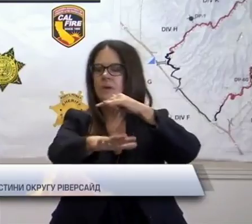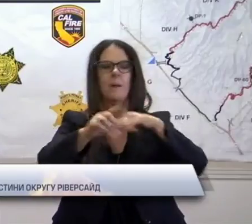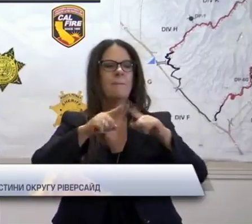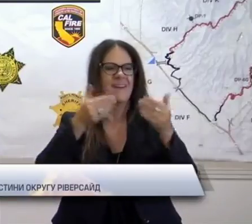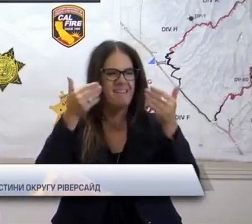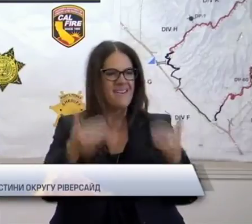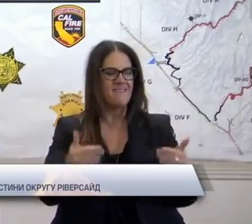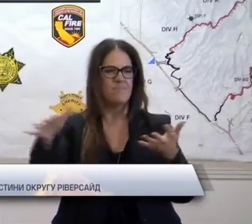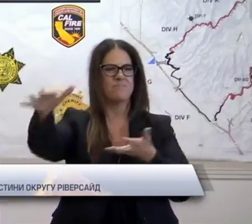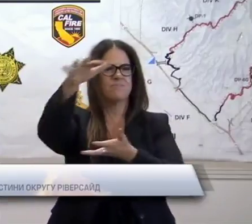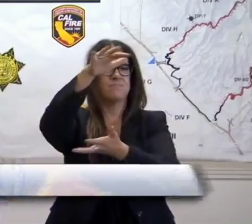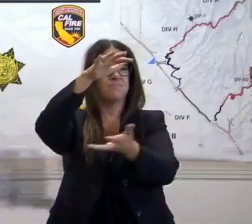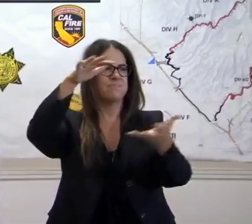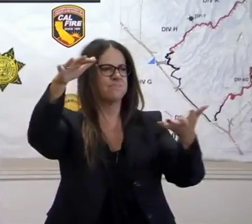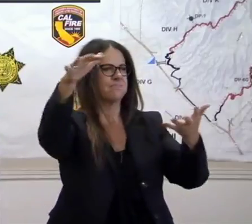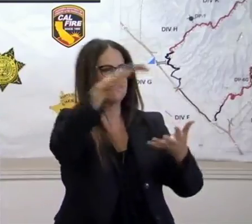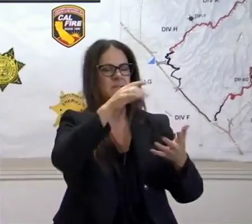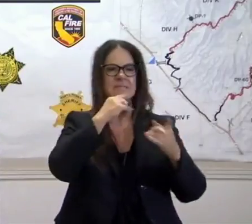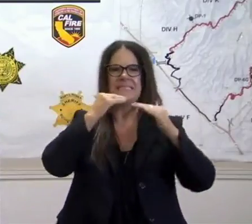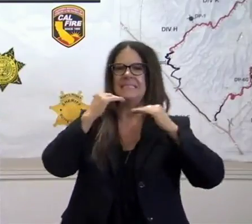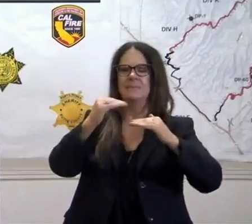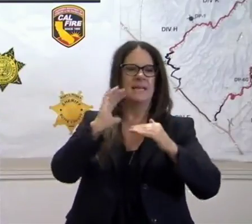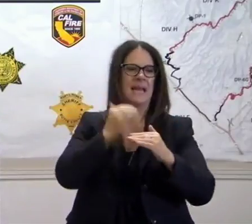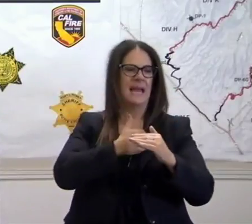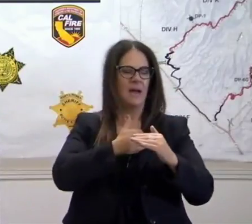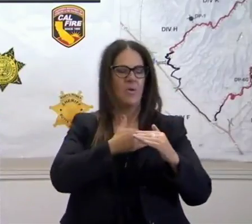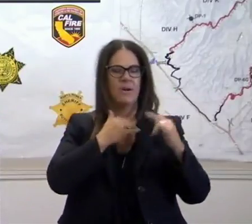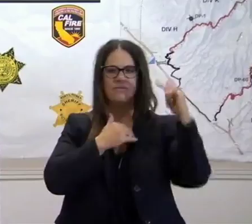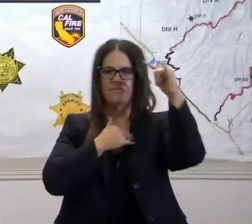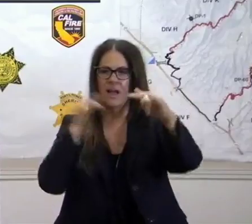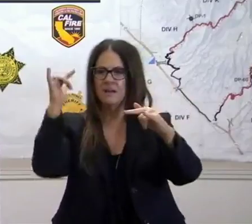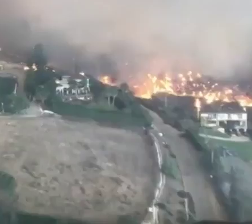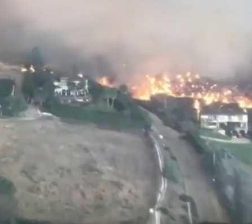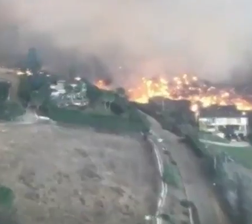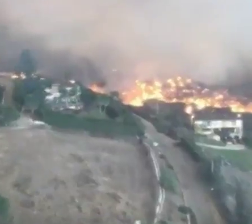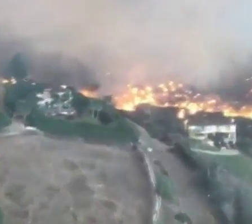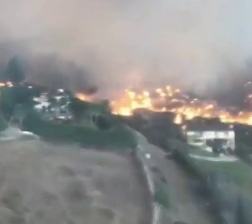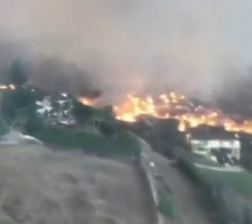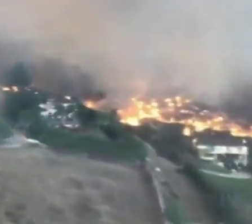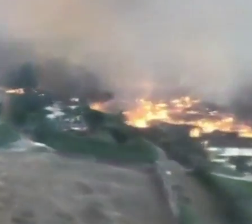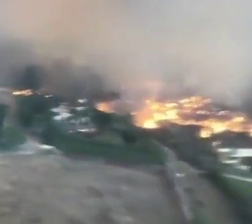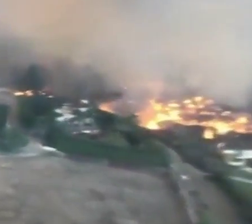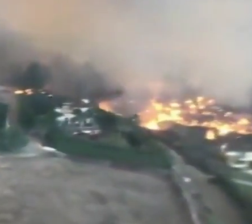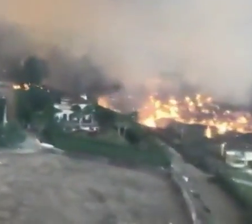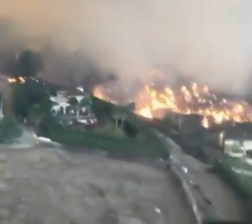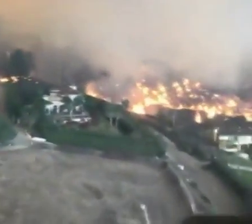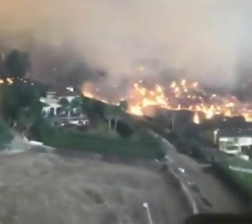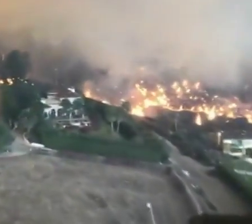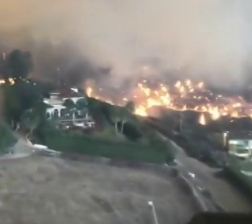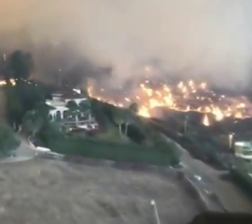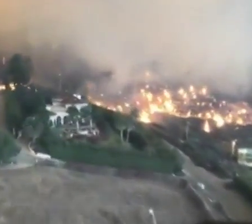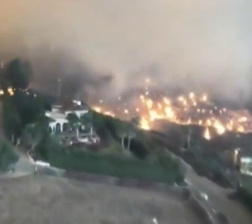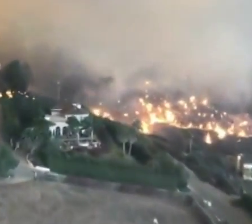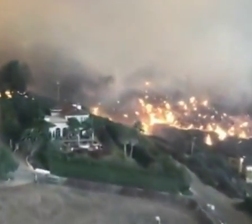територій досі стоїть густий дим. І це трохи обмежує можливості використання літаків. Окрім Кемпу, який охопив північну